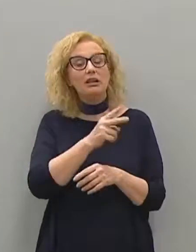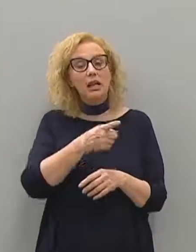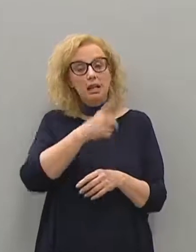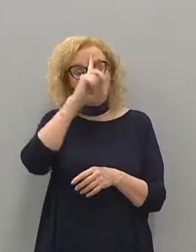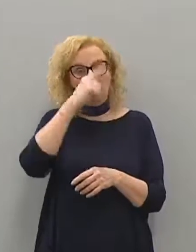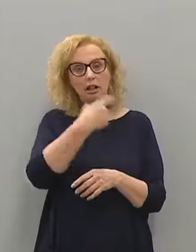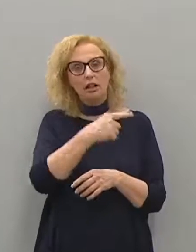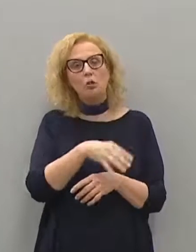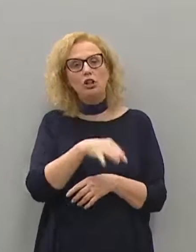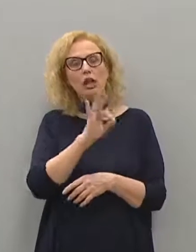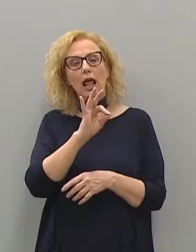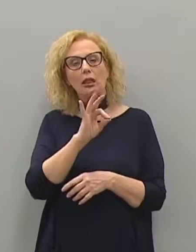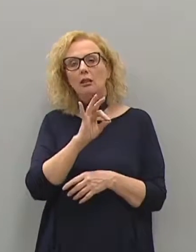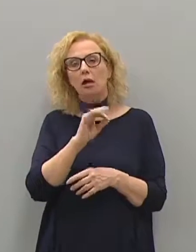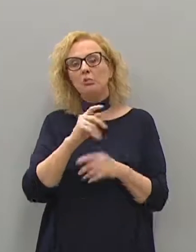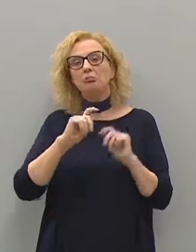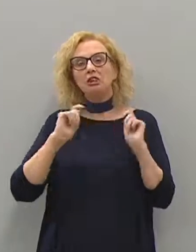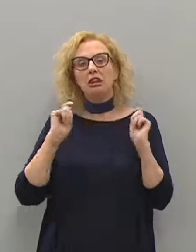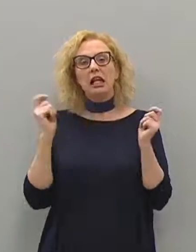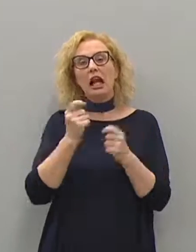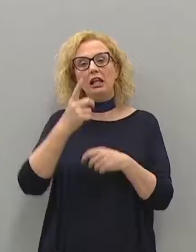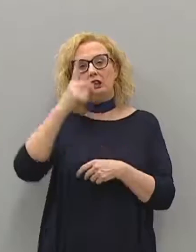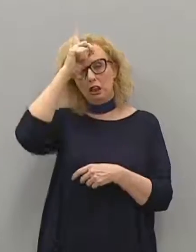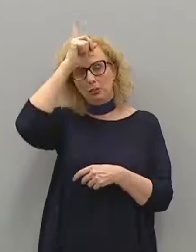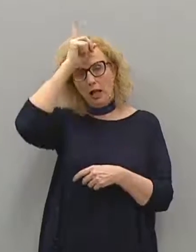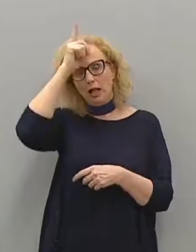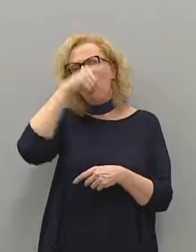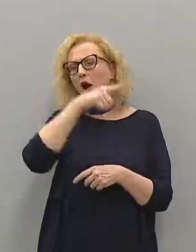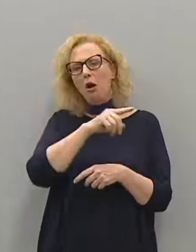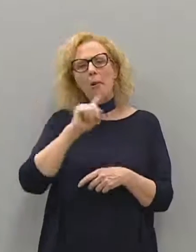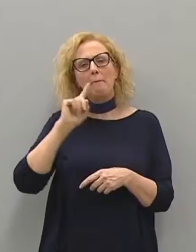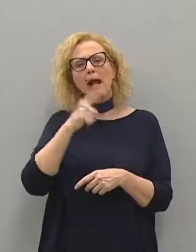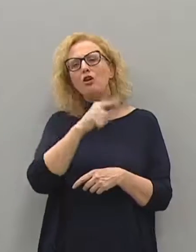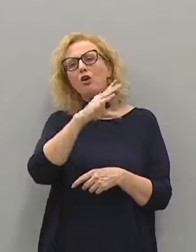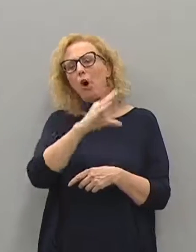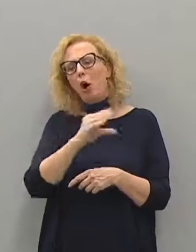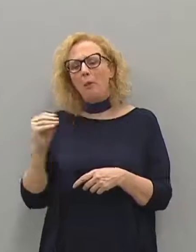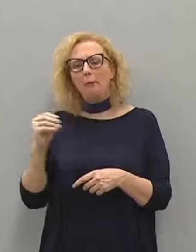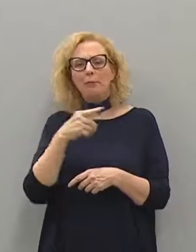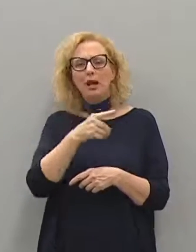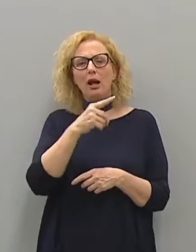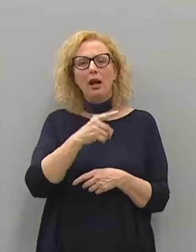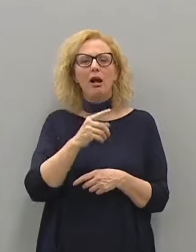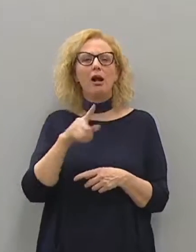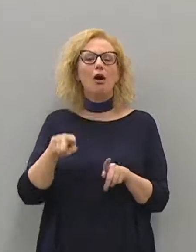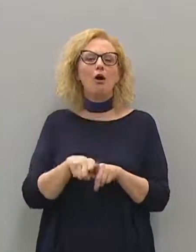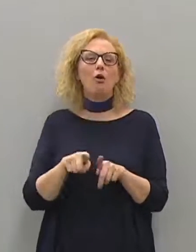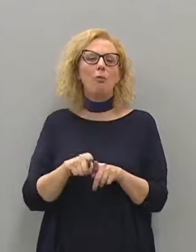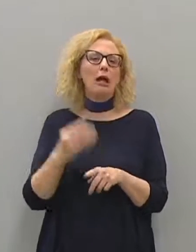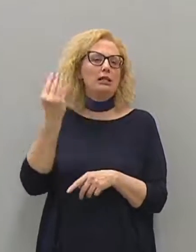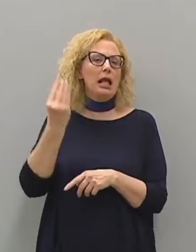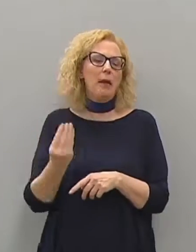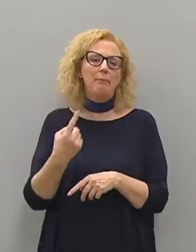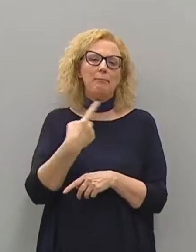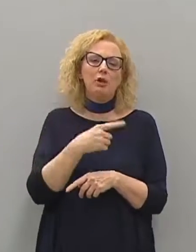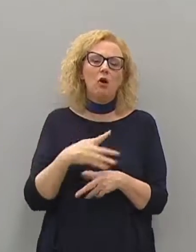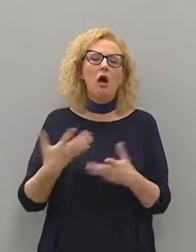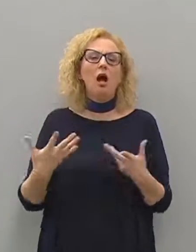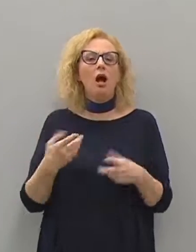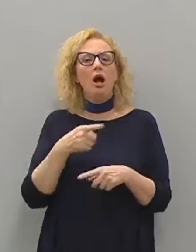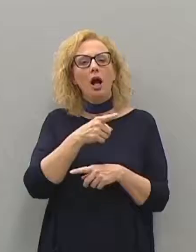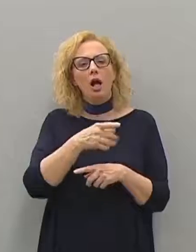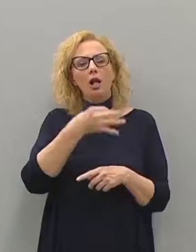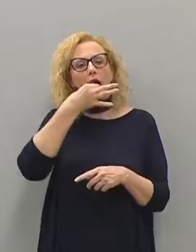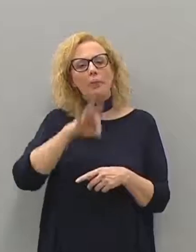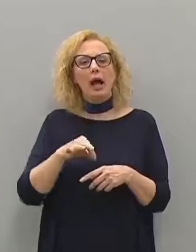la germania veniva descritta come l'esempio fatte come la germania si dicevano la germania ha tanti posti di terapia intensiva la germania sa fare la sanità territoriale